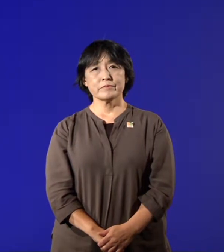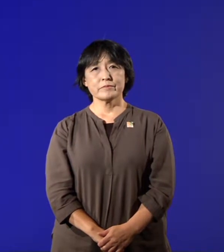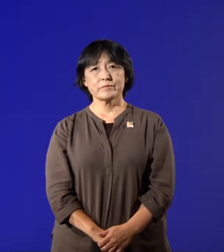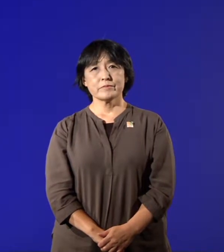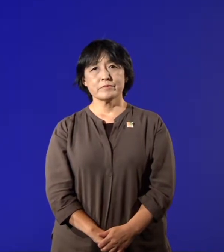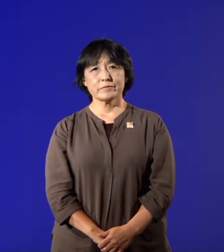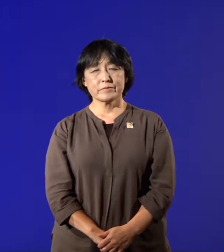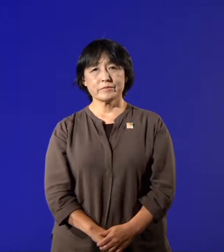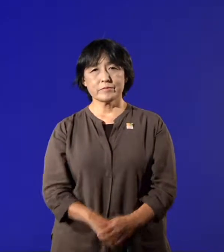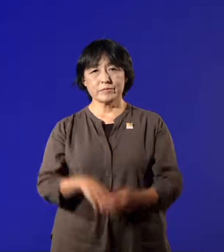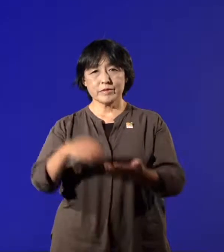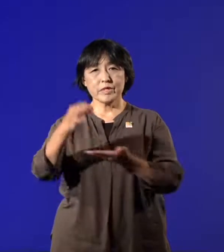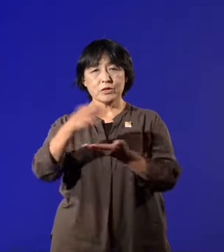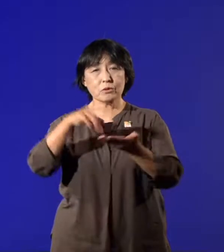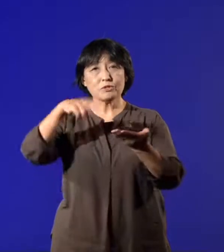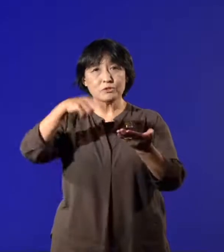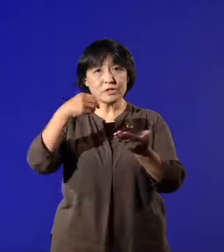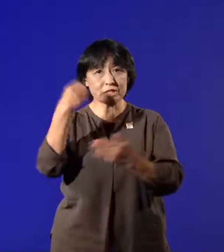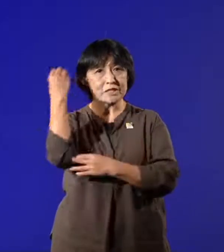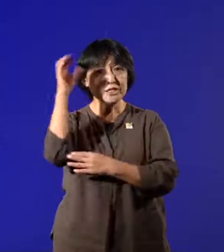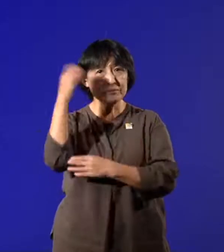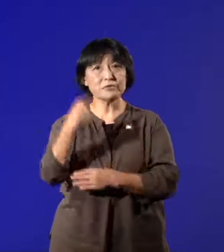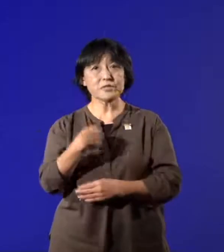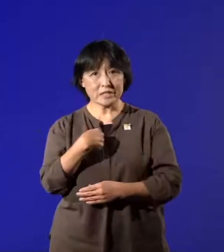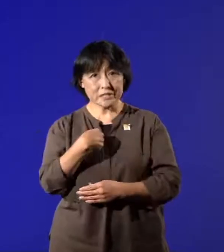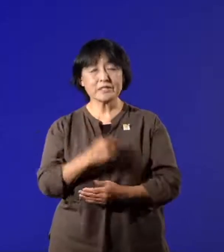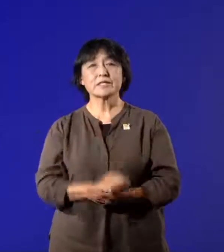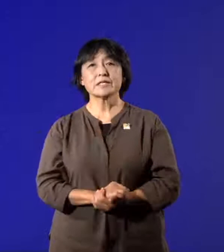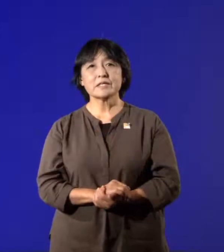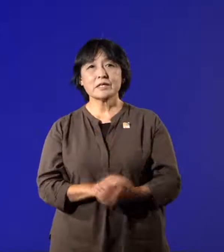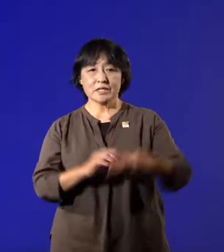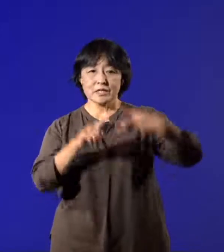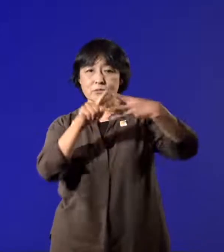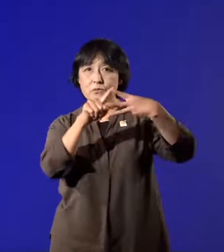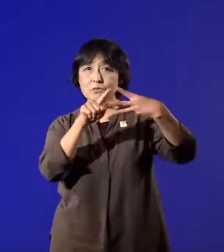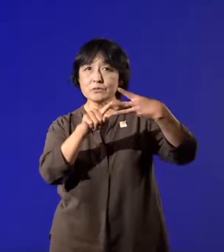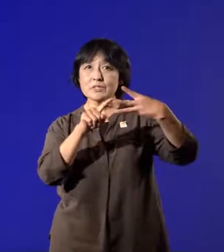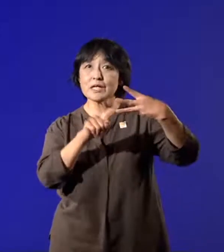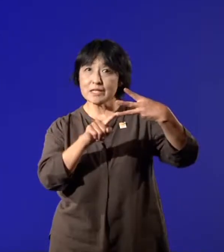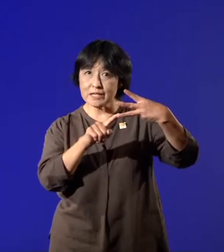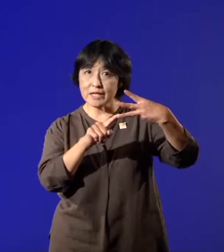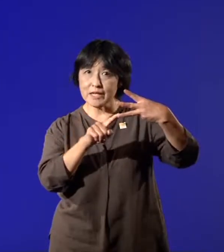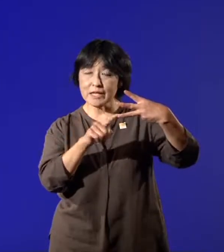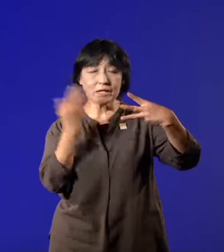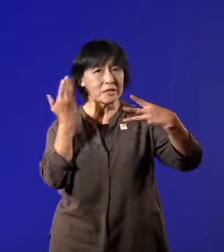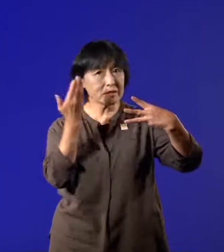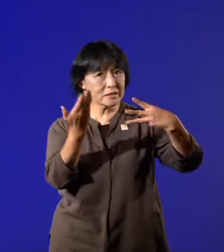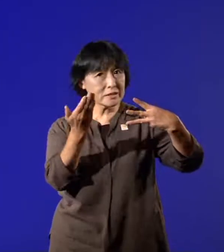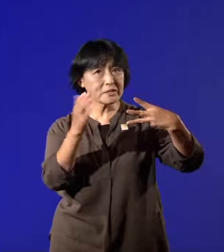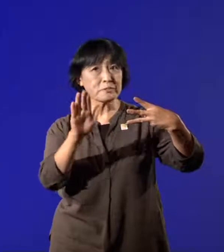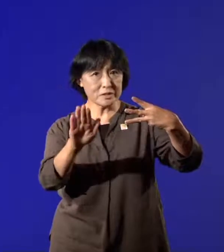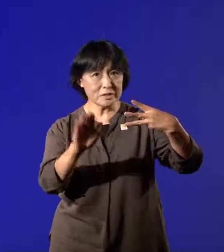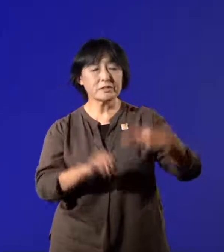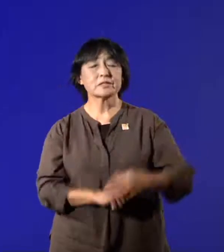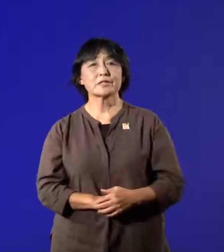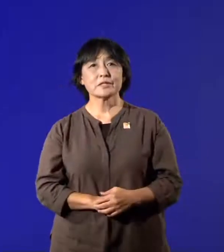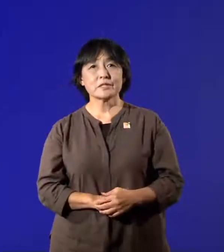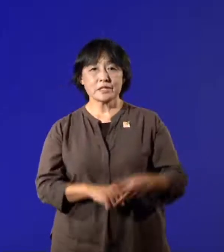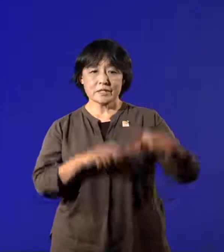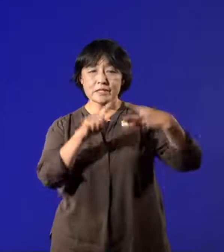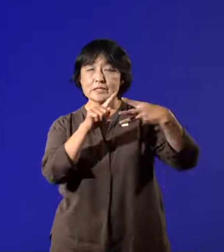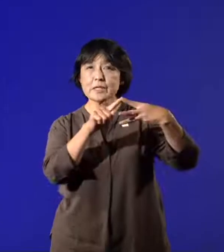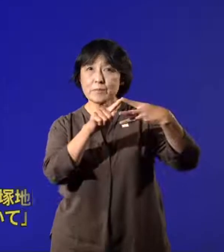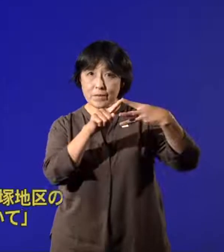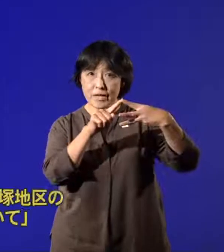すみません、読売新聞の大前です。すみません、ちょっと3点多いんですが、伺いたいことあってですね、まず1点目